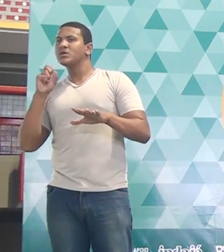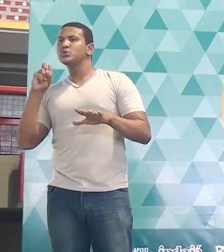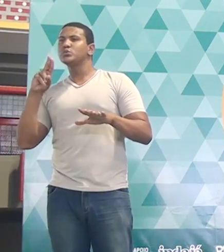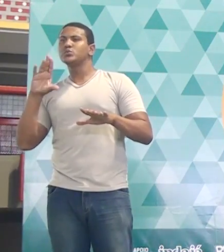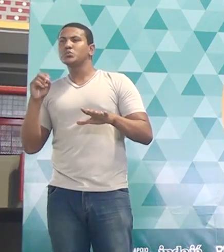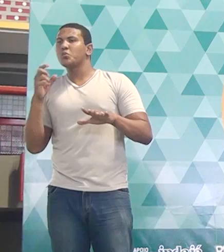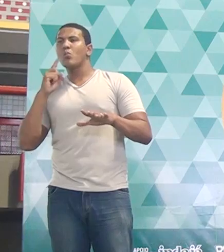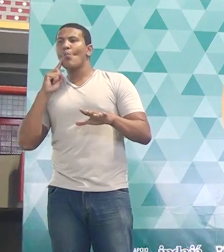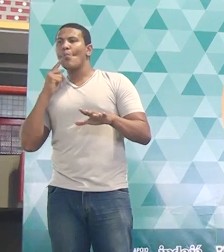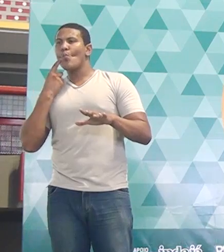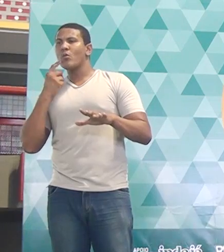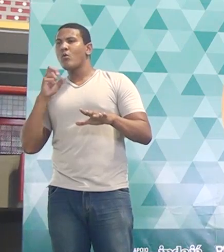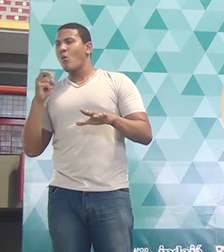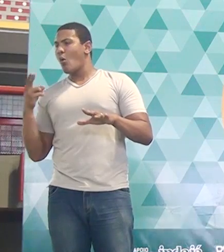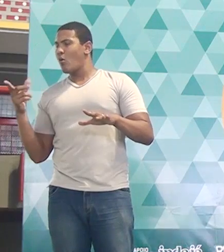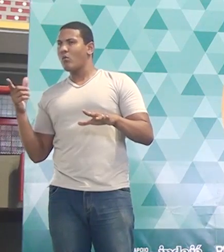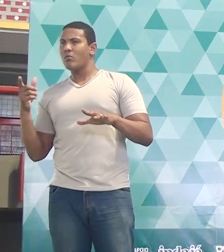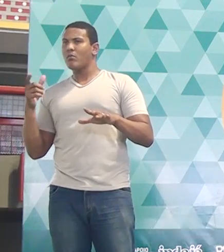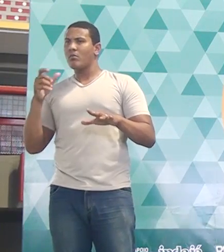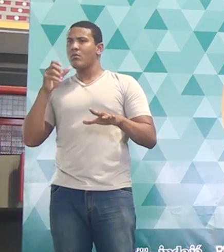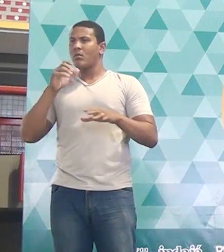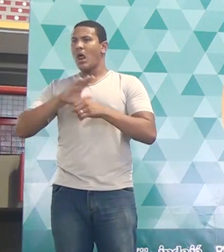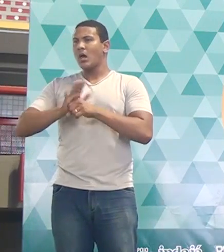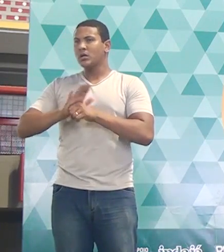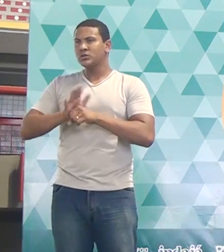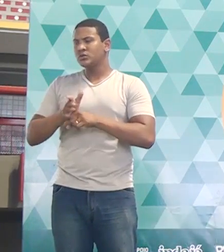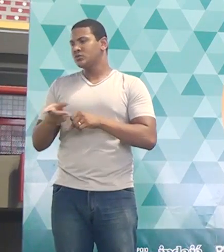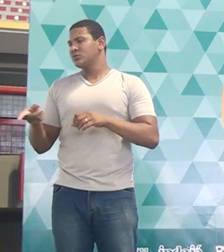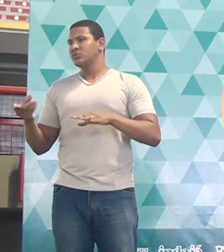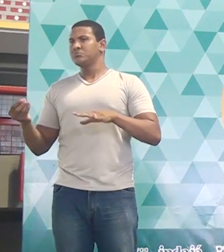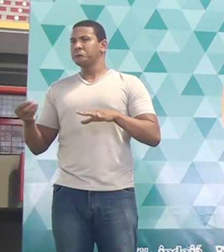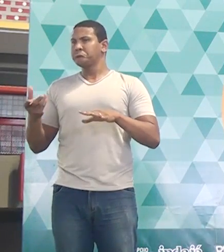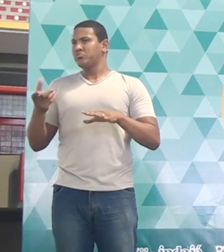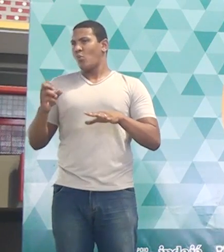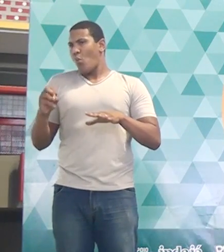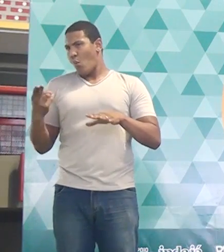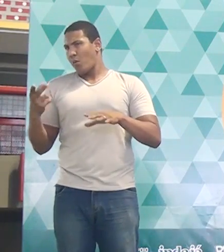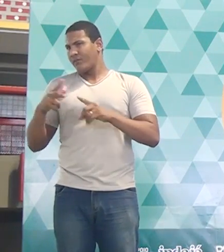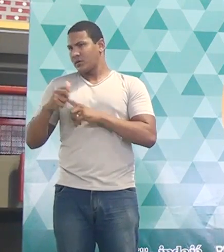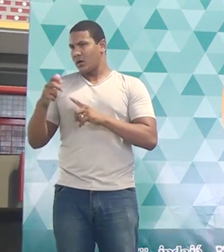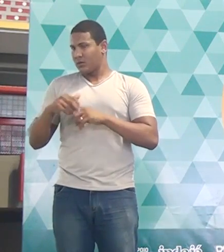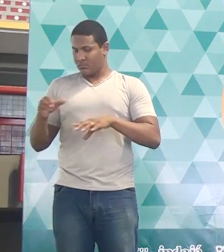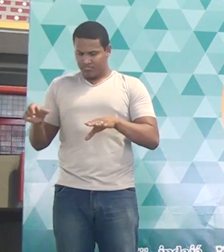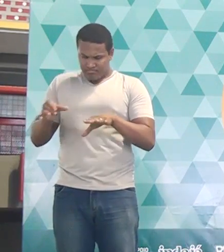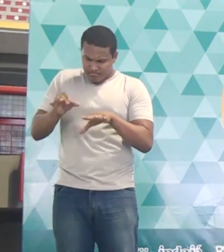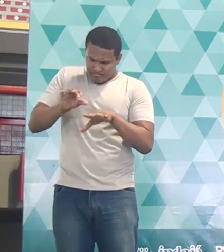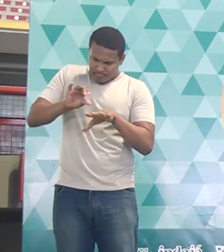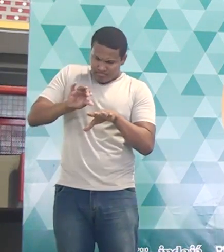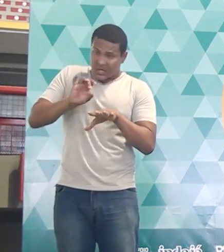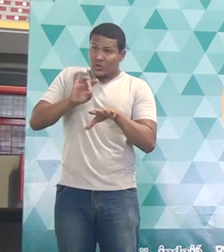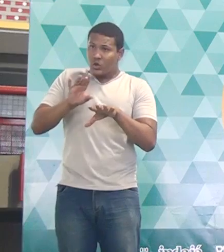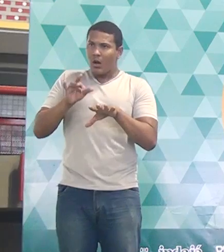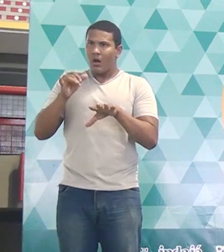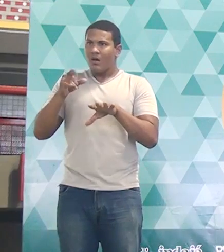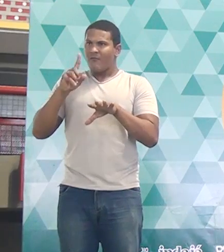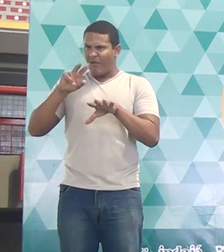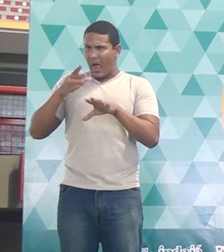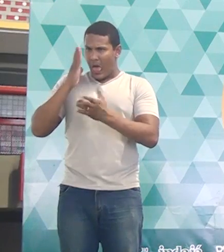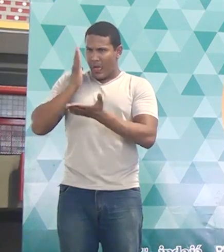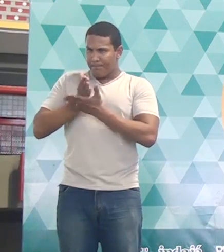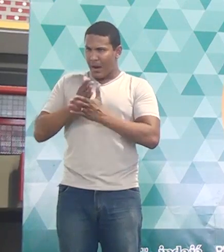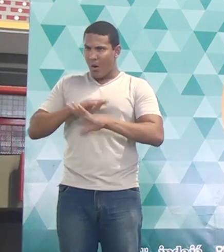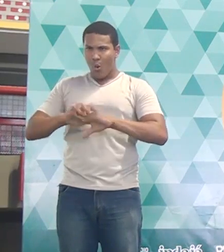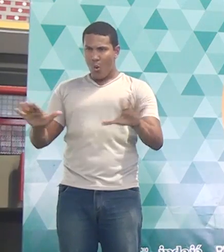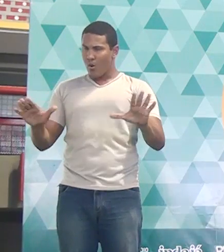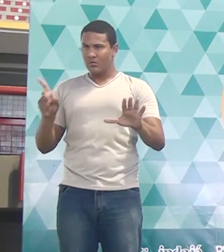que tivesse essa característica. Portanto, é muito importante você conseguir saber se o material é ácido